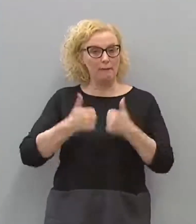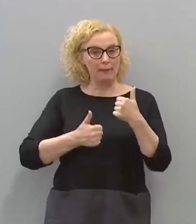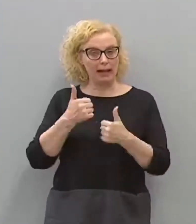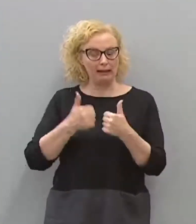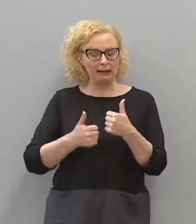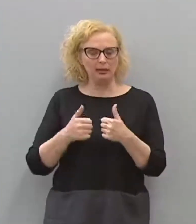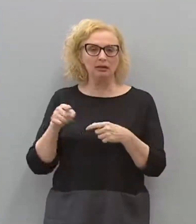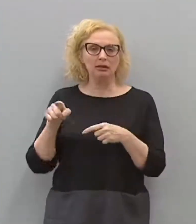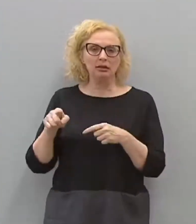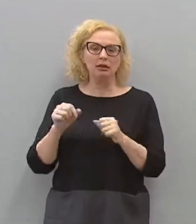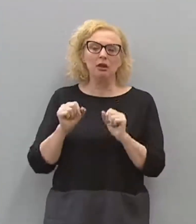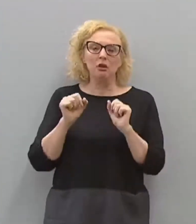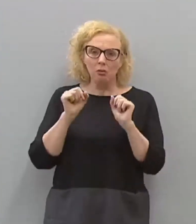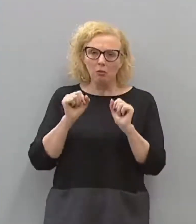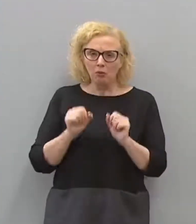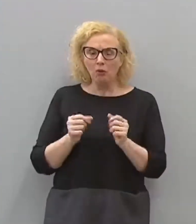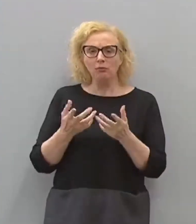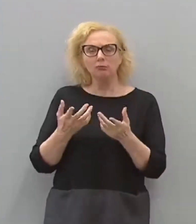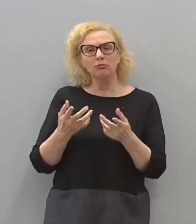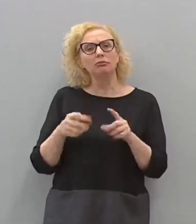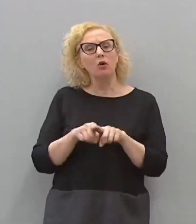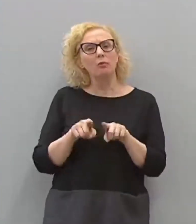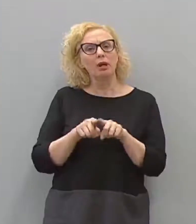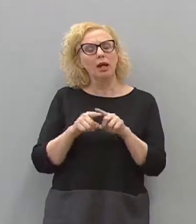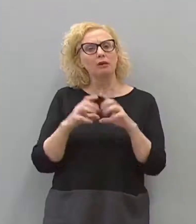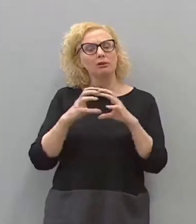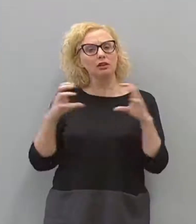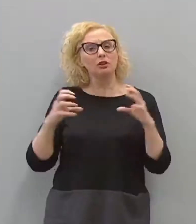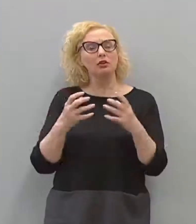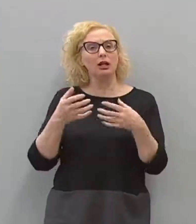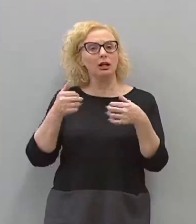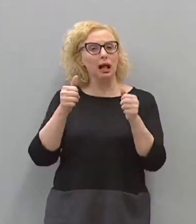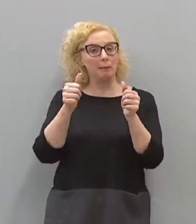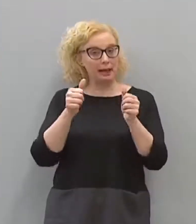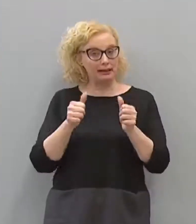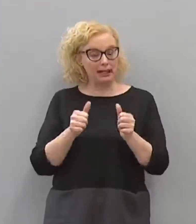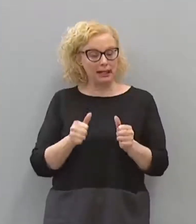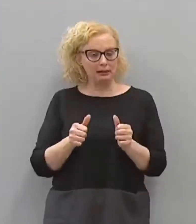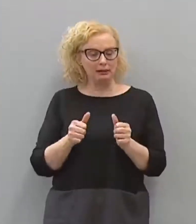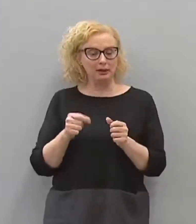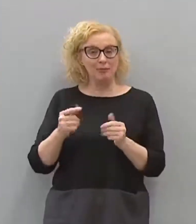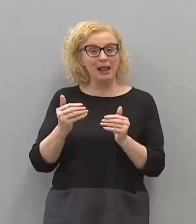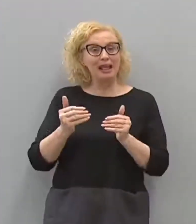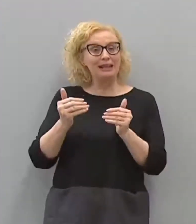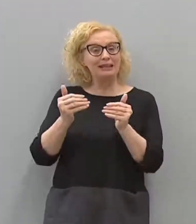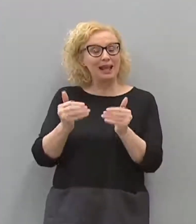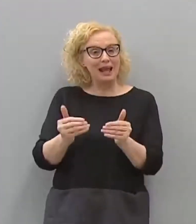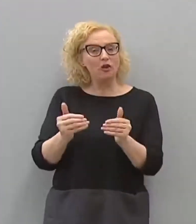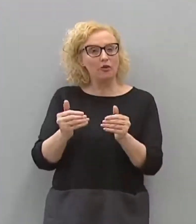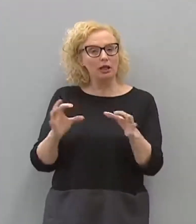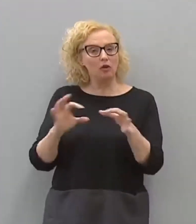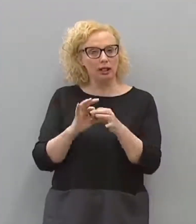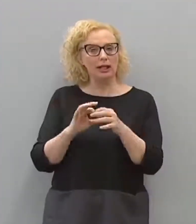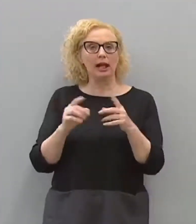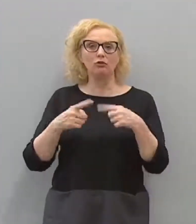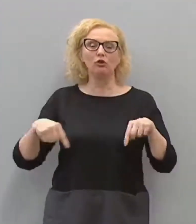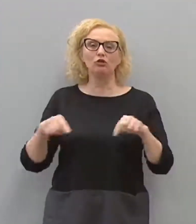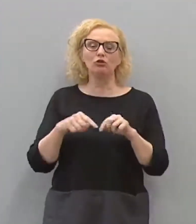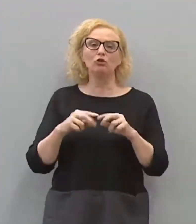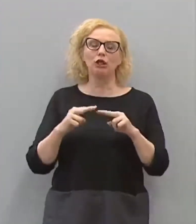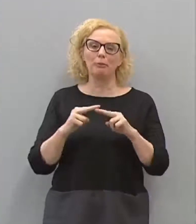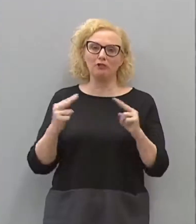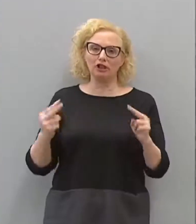stazione appaltante deroghe che dovranno essere declinate puntualmente nel provvedimento della giunta provinciale e che potrebbero